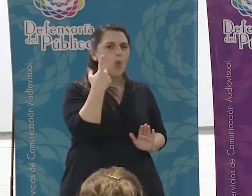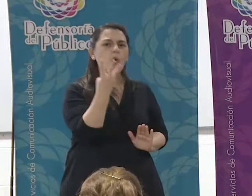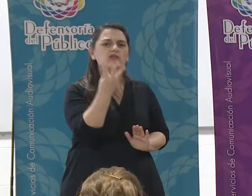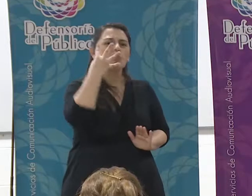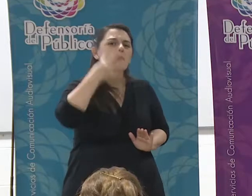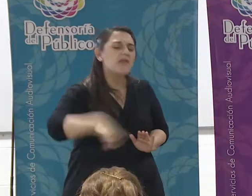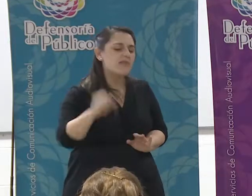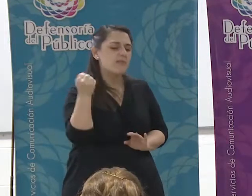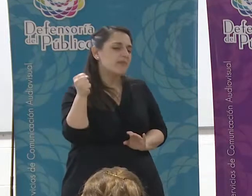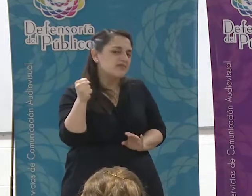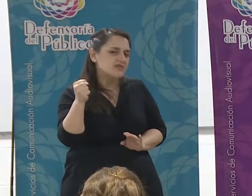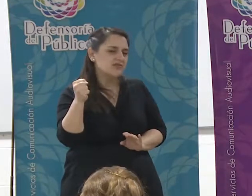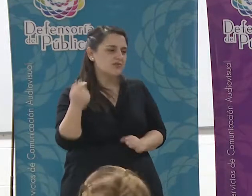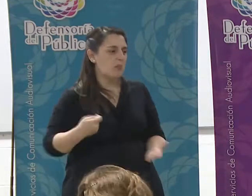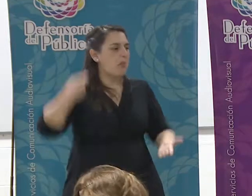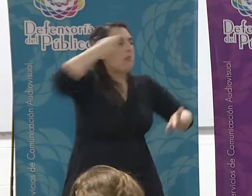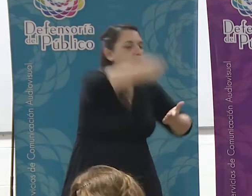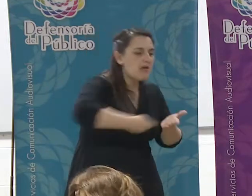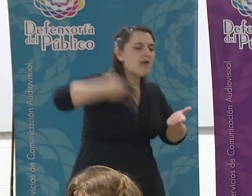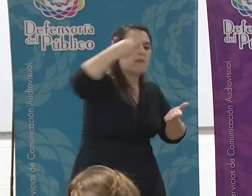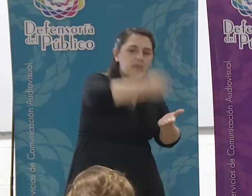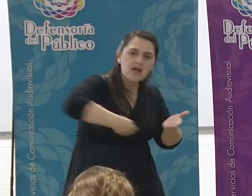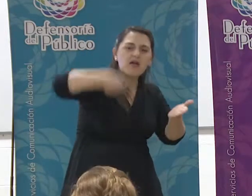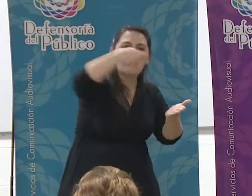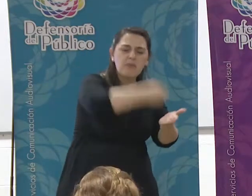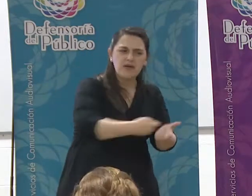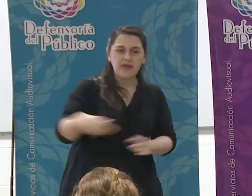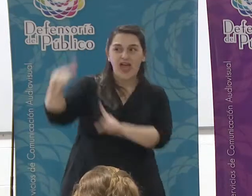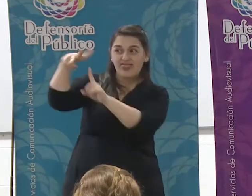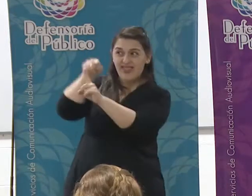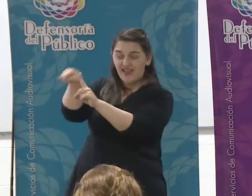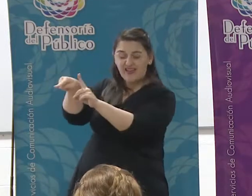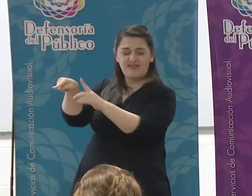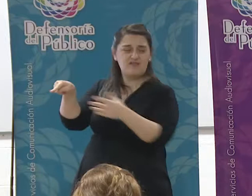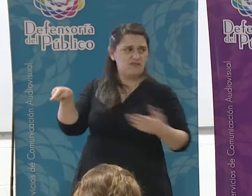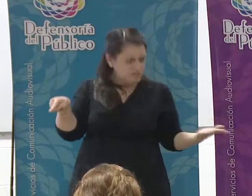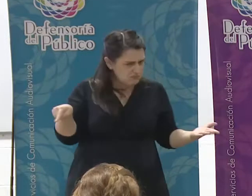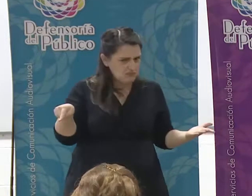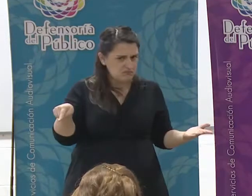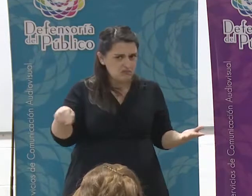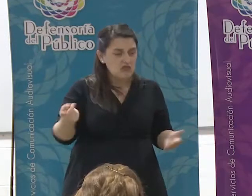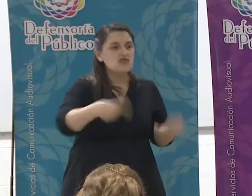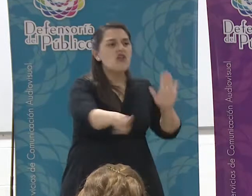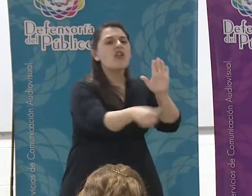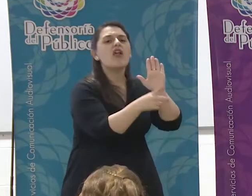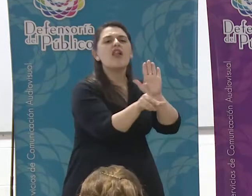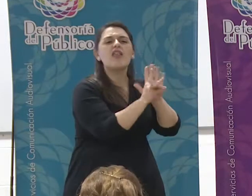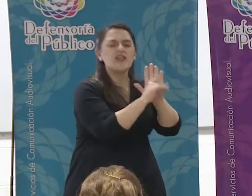mensuales por ese tipo de antena. Y bueno, y me dieron la resolución, digamos